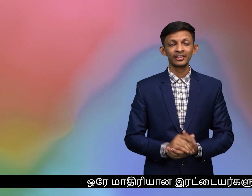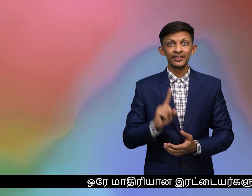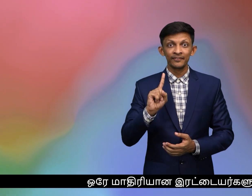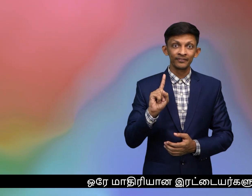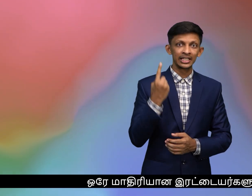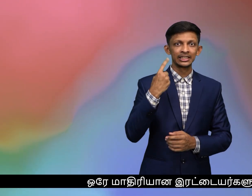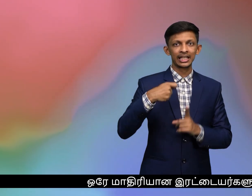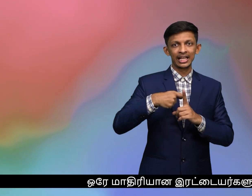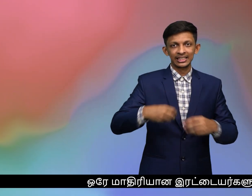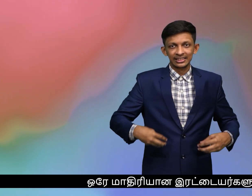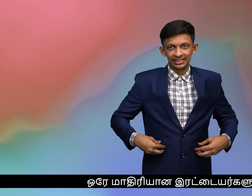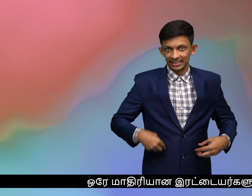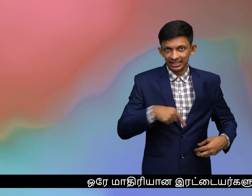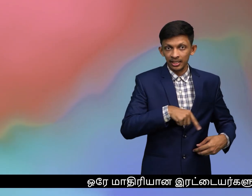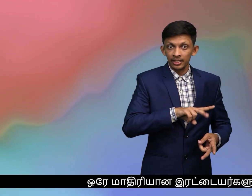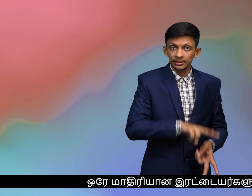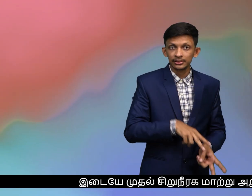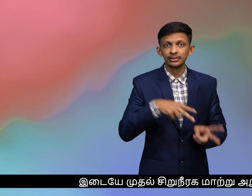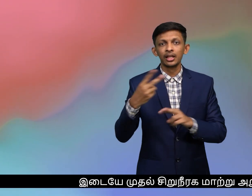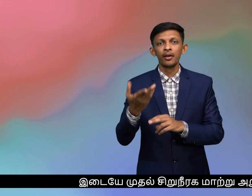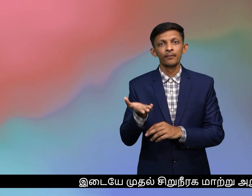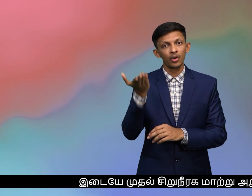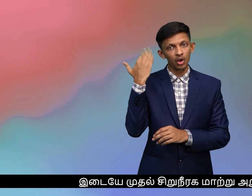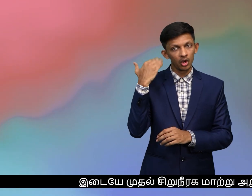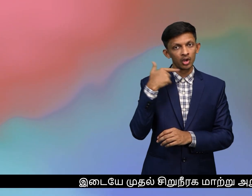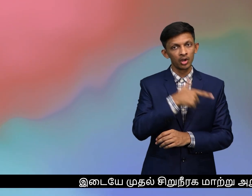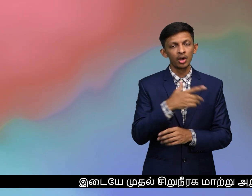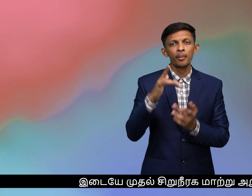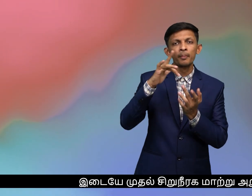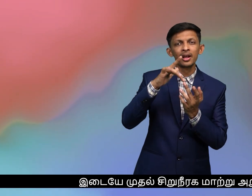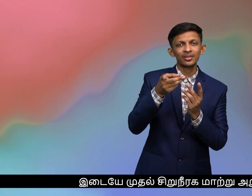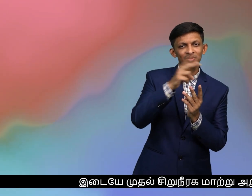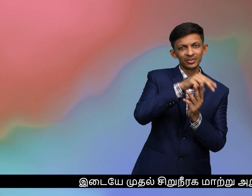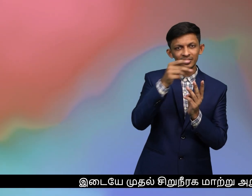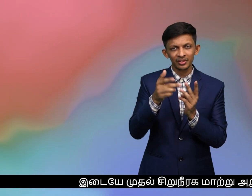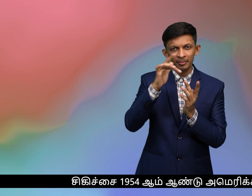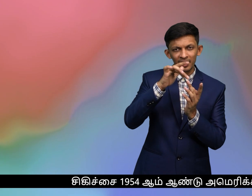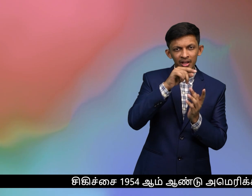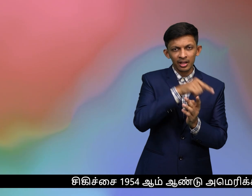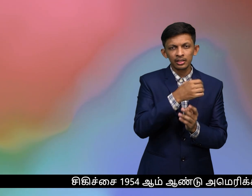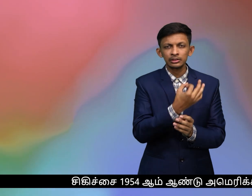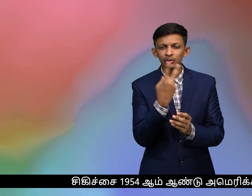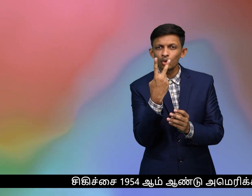ஒரே மாதிரியான இரட்டையர்களுக்கு இடையே முதல் சிறுநீரக மாற்று அறுவை சிகிச்சை